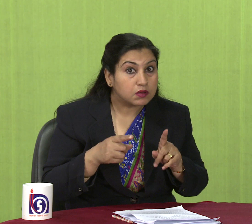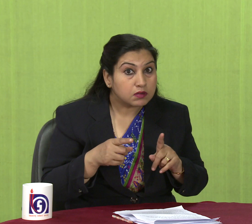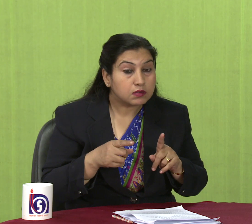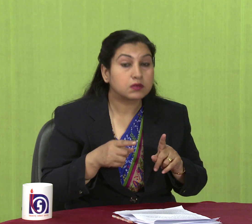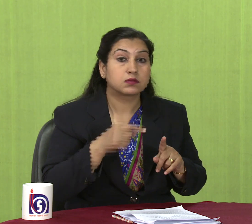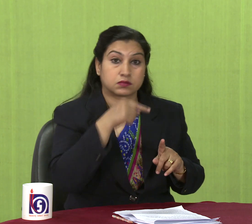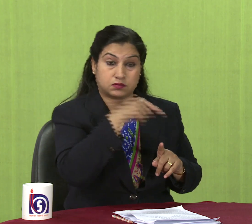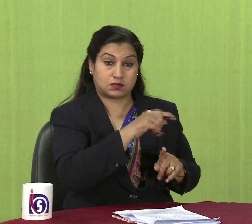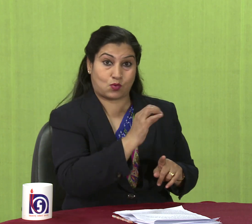जबकि